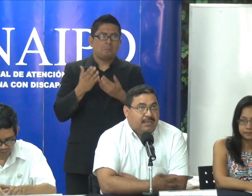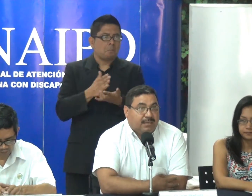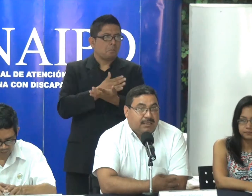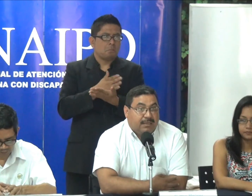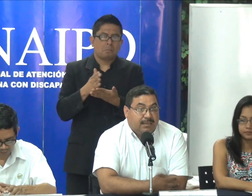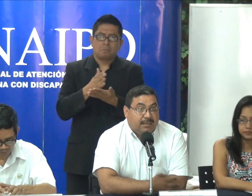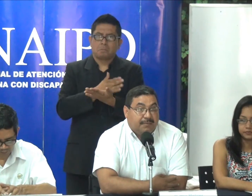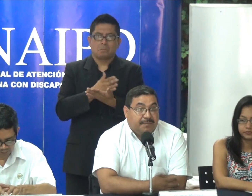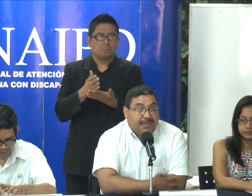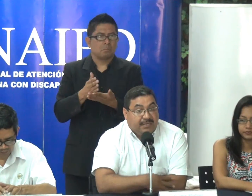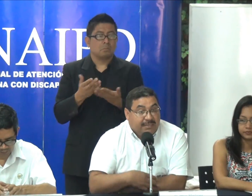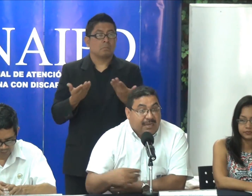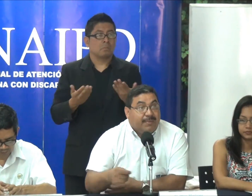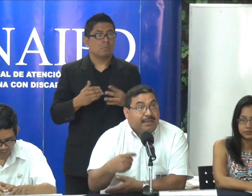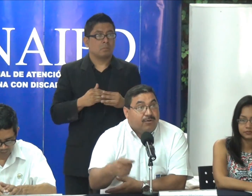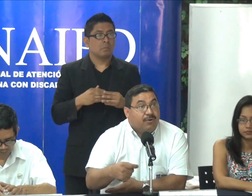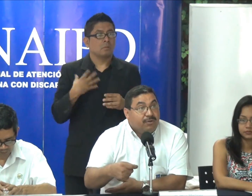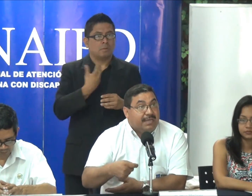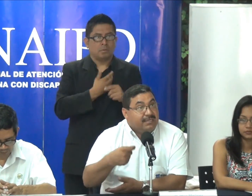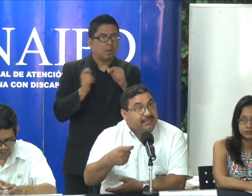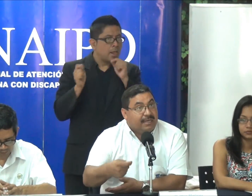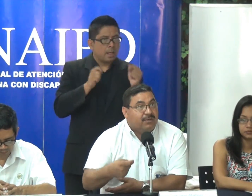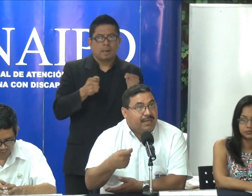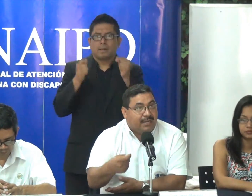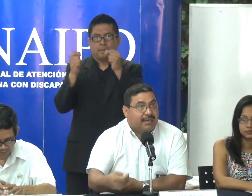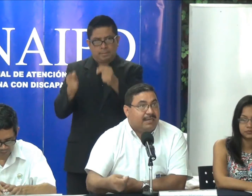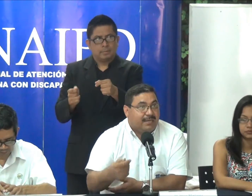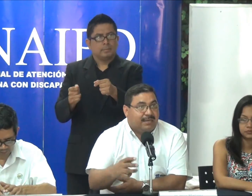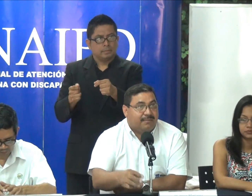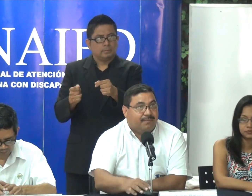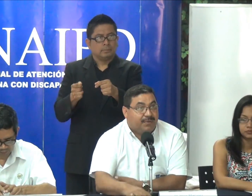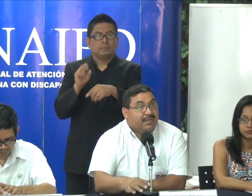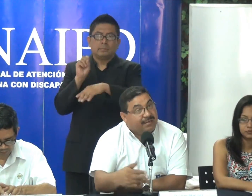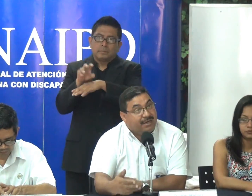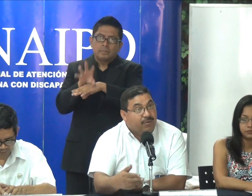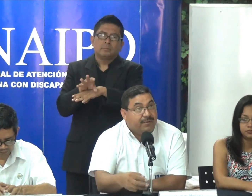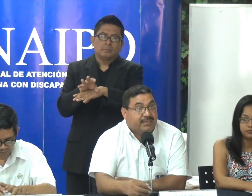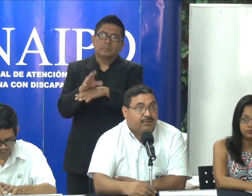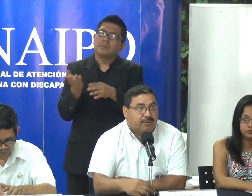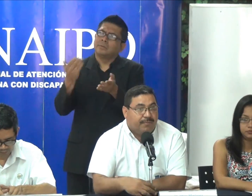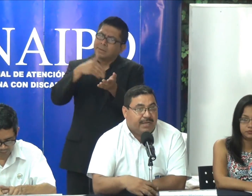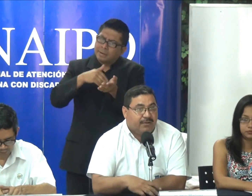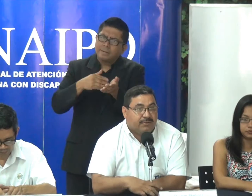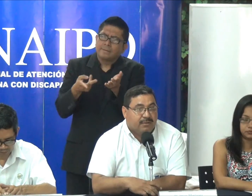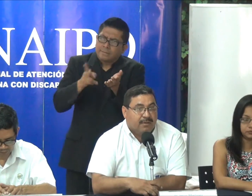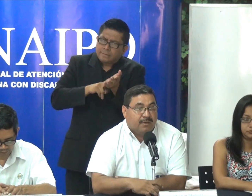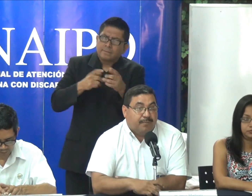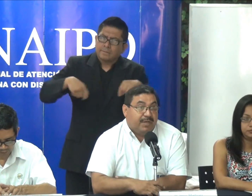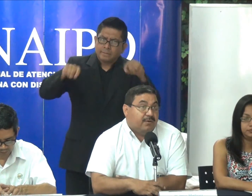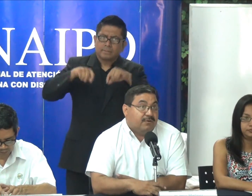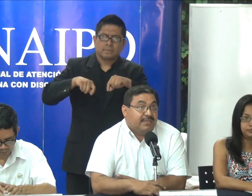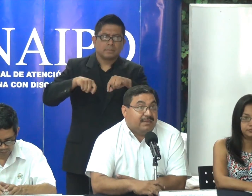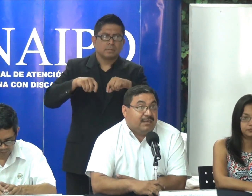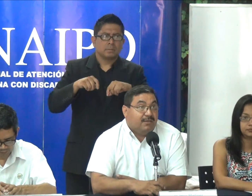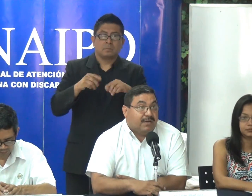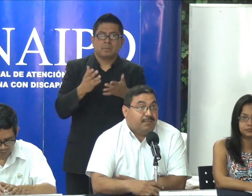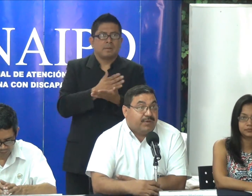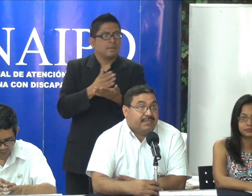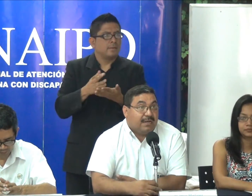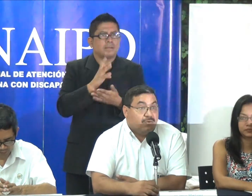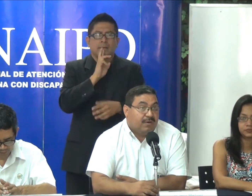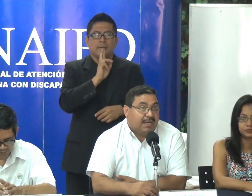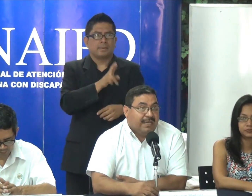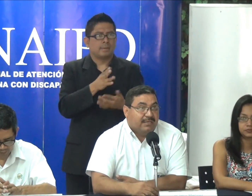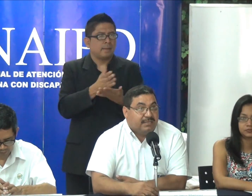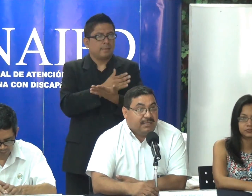respondidas, y se le ha mandado nota instándole a que renueve estos convenios, pero no se ha tenido